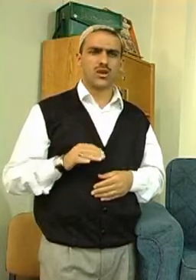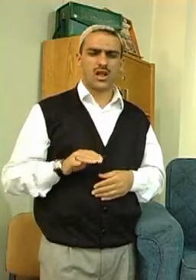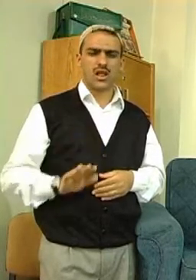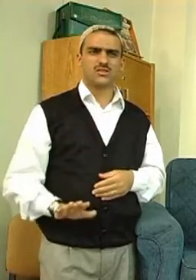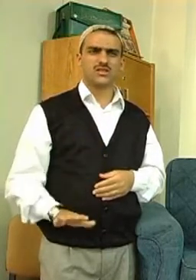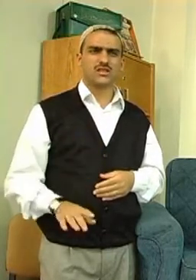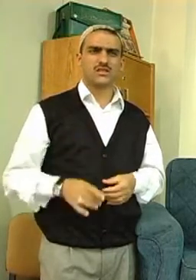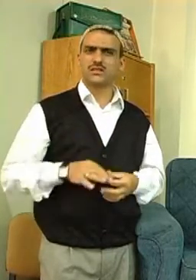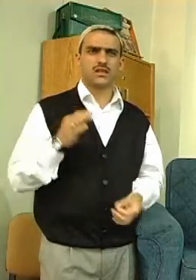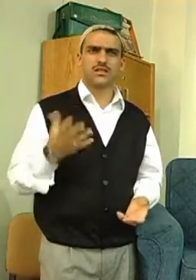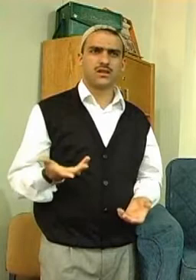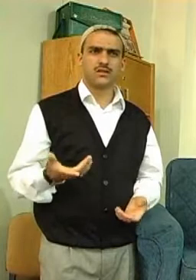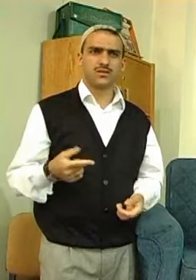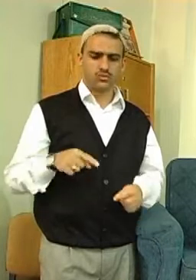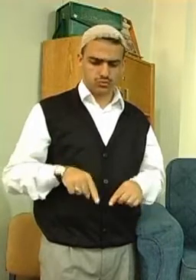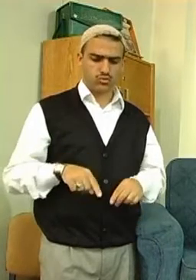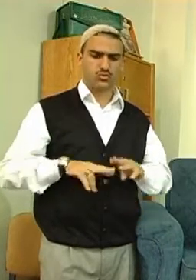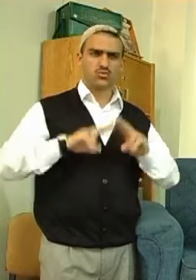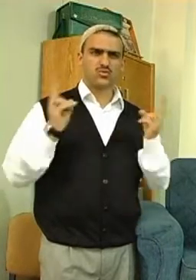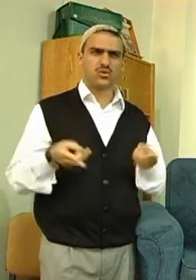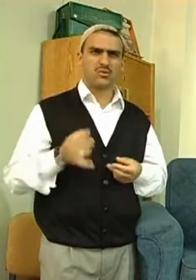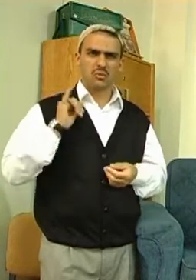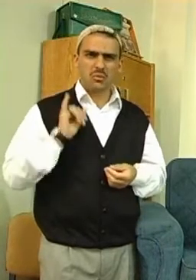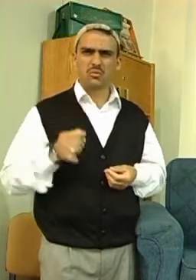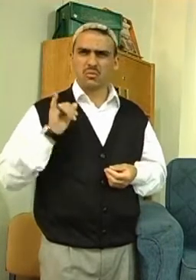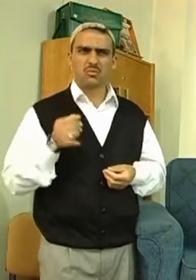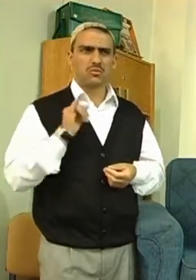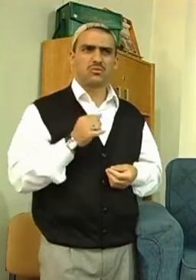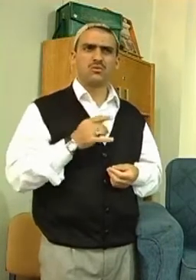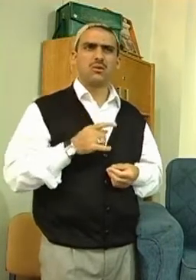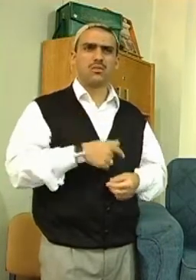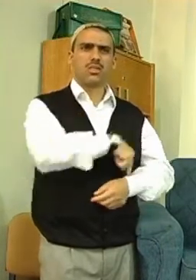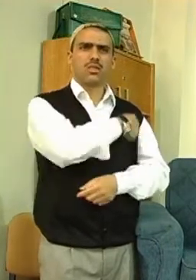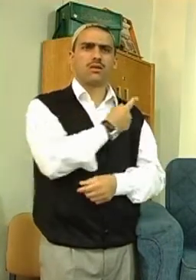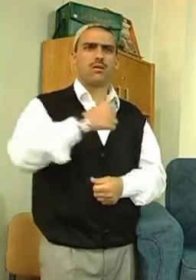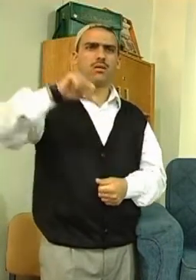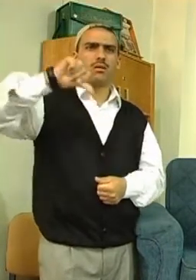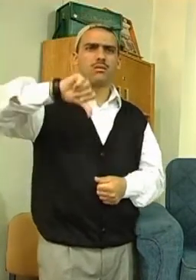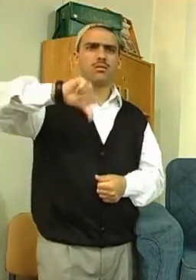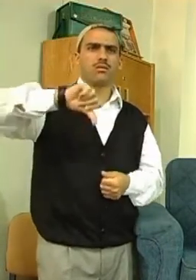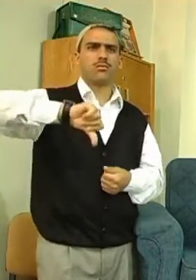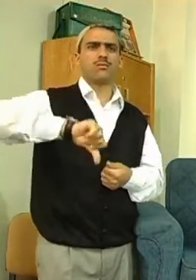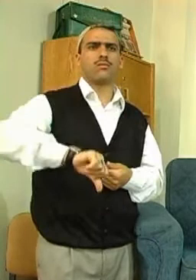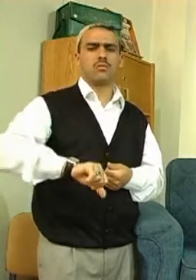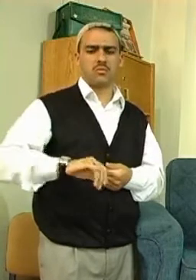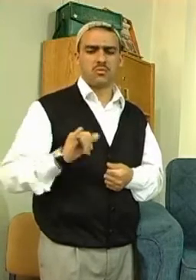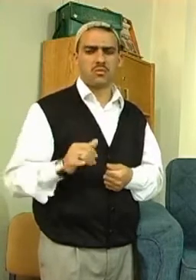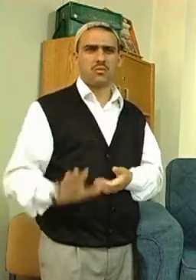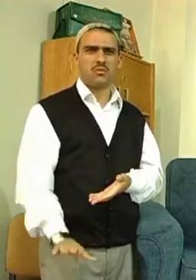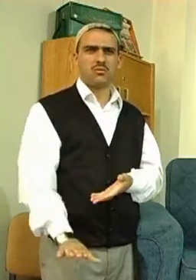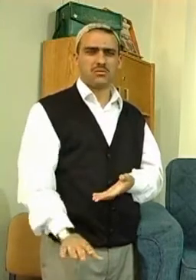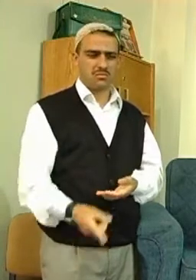alçak oluyor. Değil mi? Neyle alçalıyor insan? Küfürle, dalletle, işte zulümle, ahlaksızlıkla.